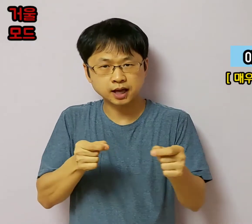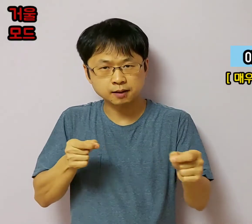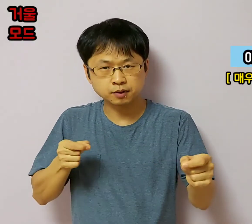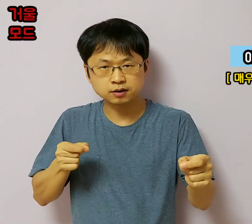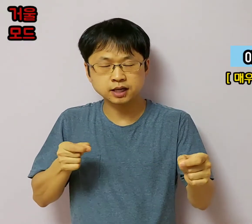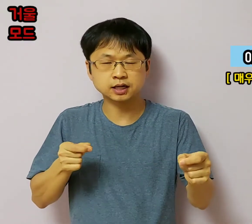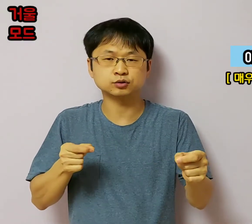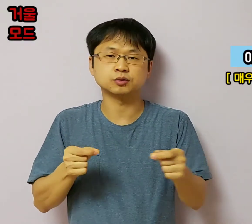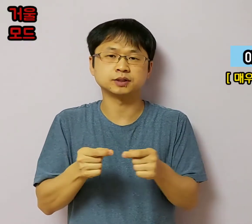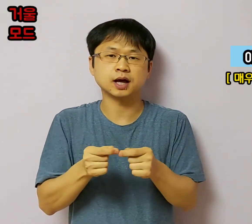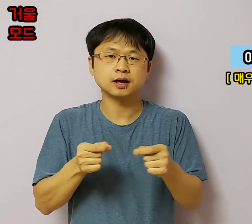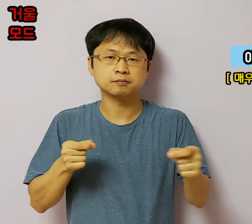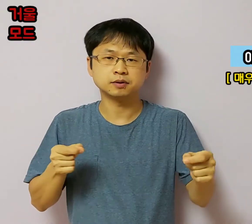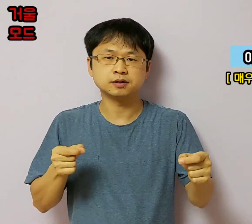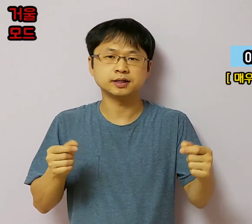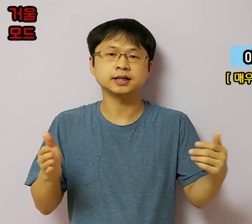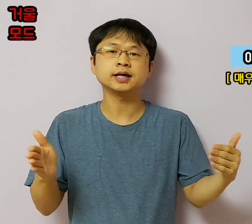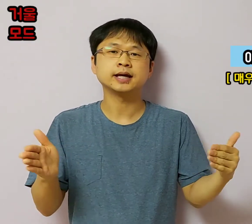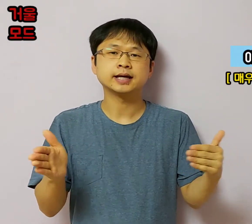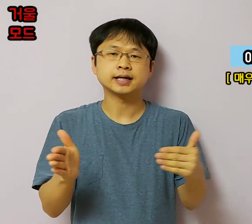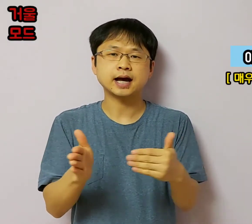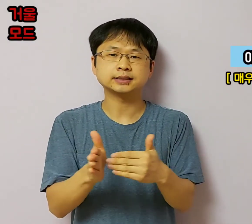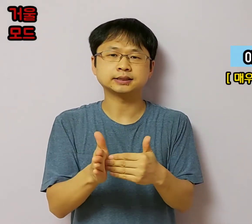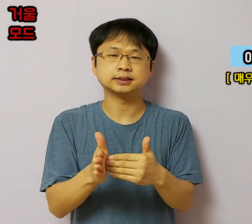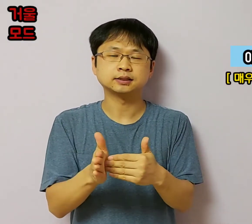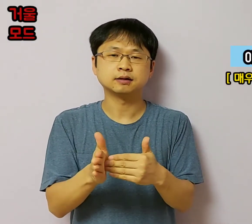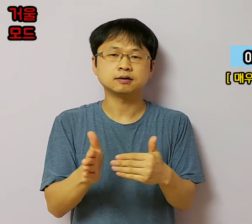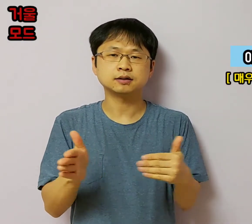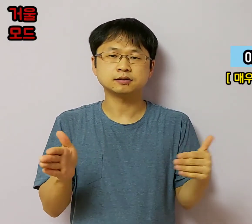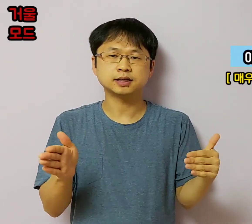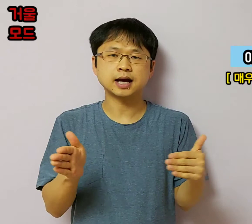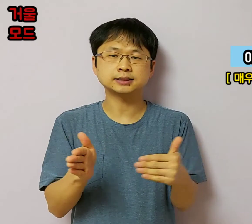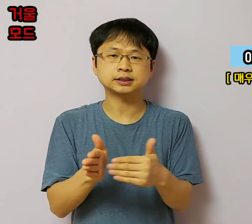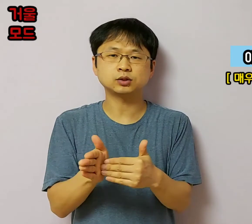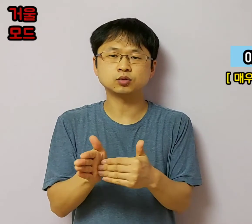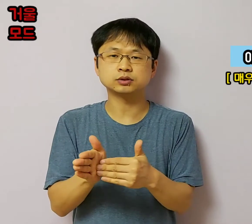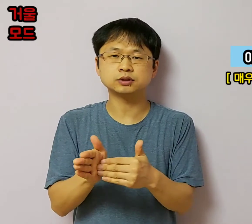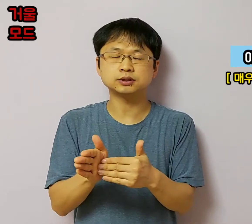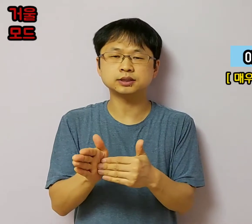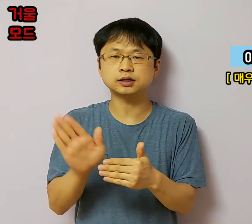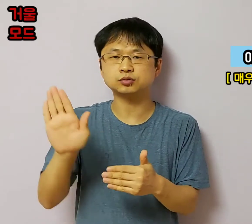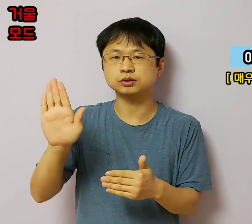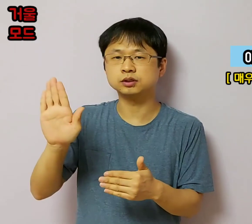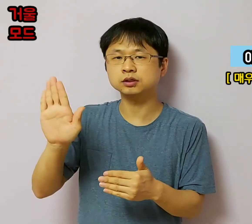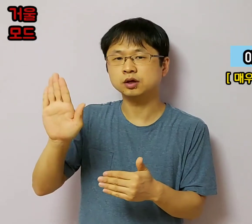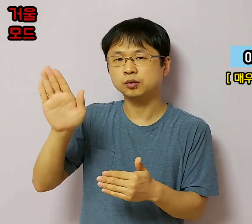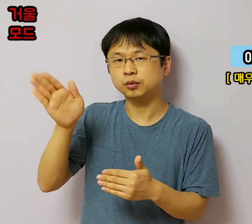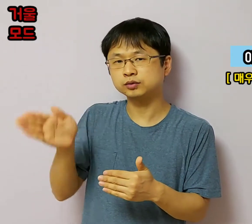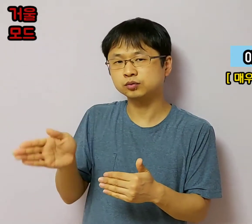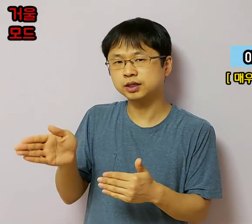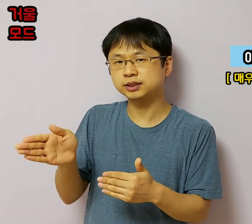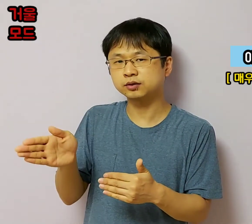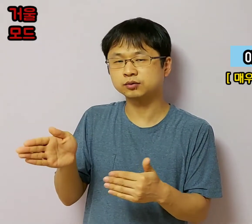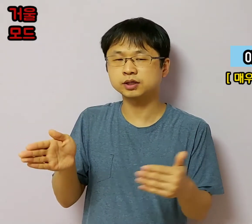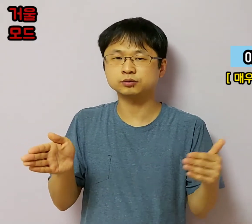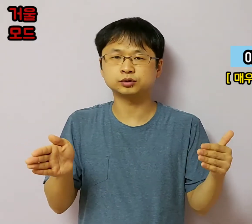됩니다. 멀다라는 수어입니다. 멀리까지, 어디까지 혹은 끝이라는 수어는 왼손날 세로로